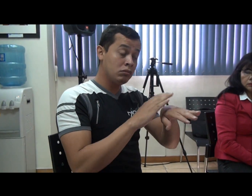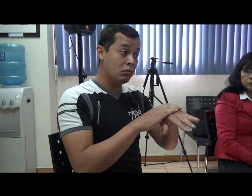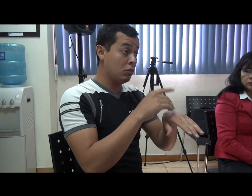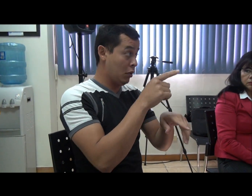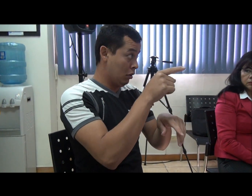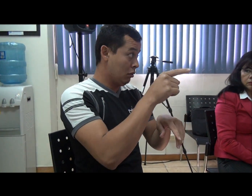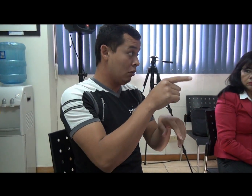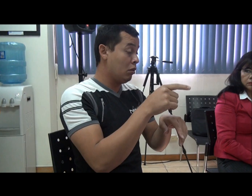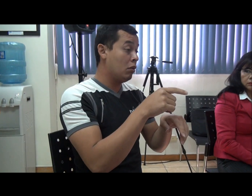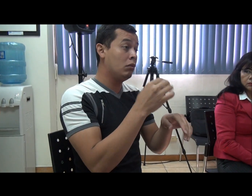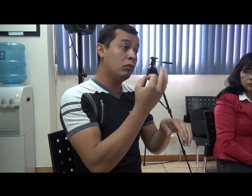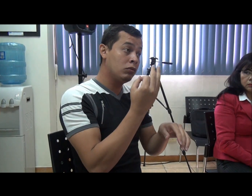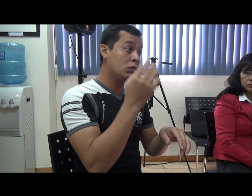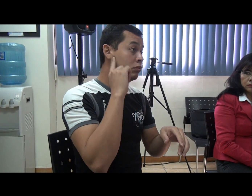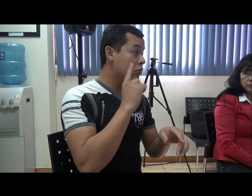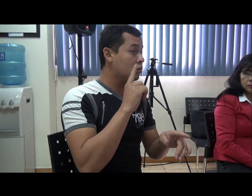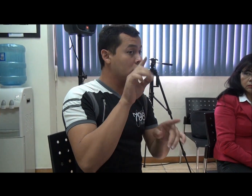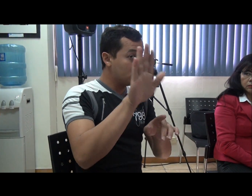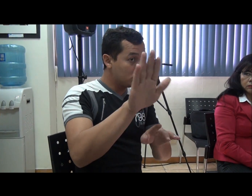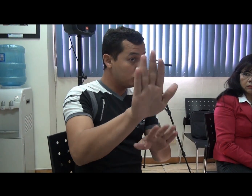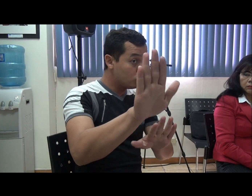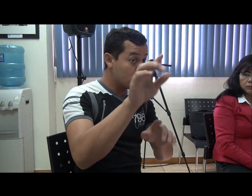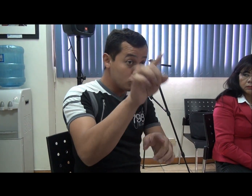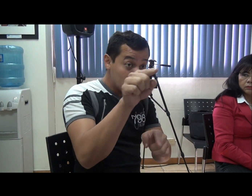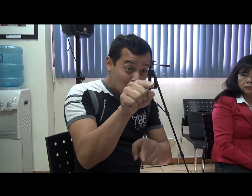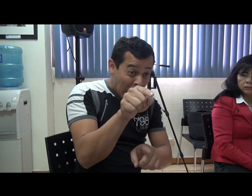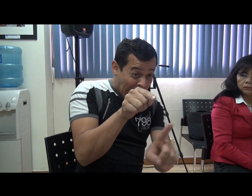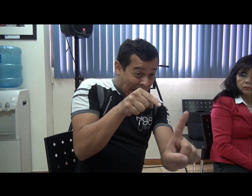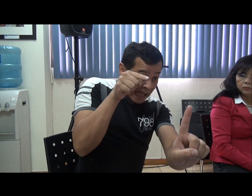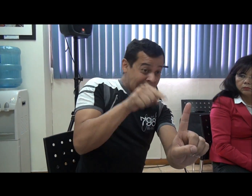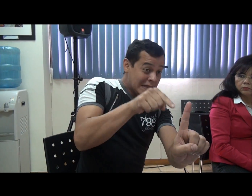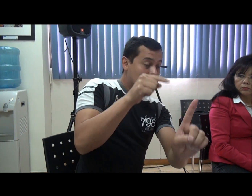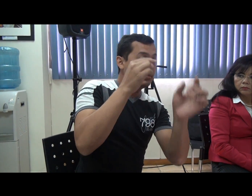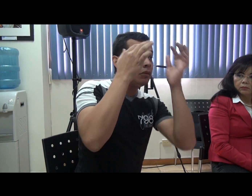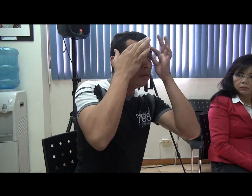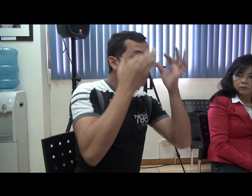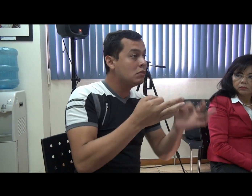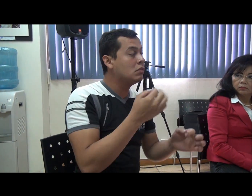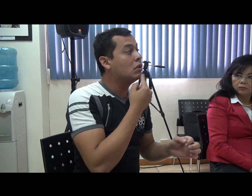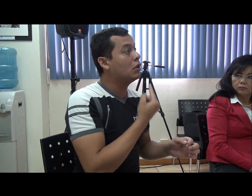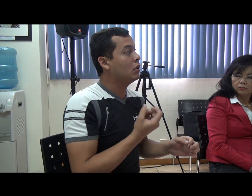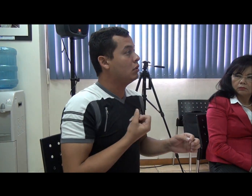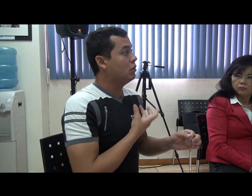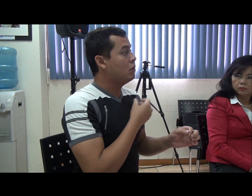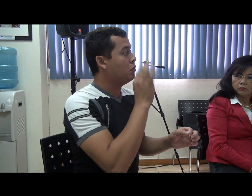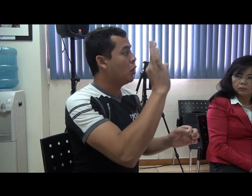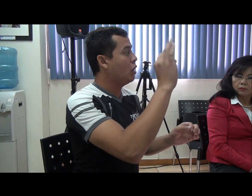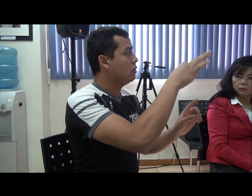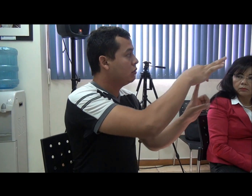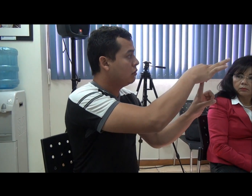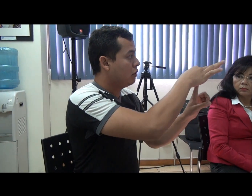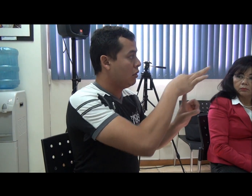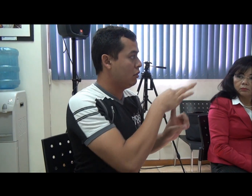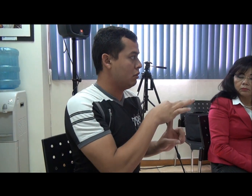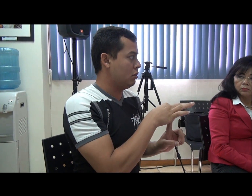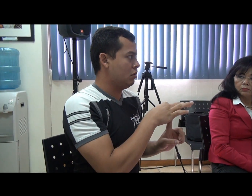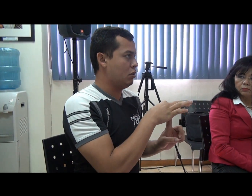Sinceramente hace falta el hecho de cada uno de los sordos, el hecho